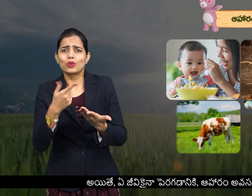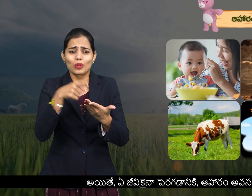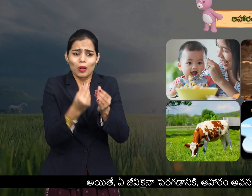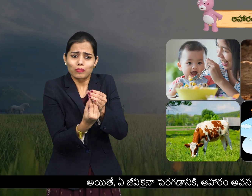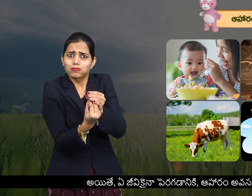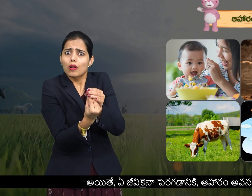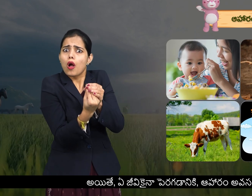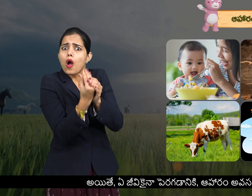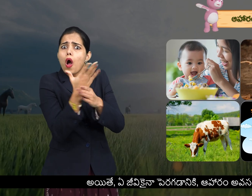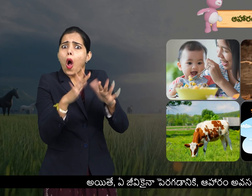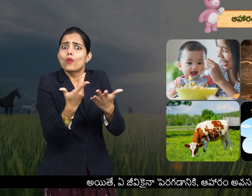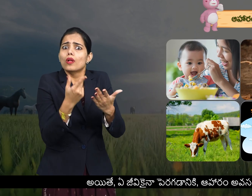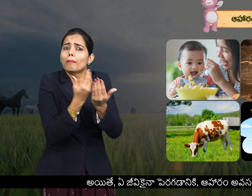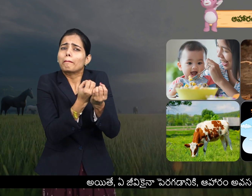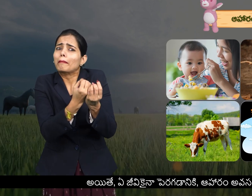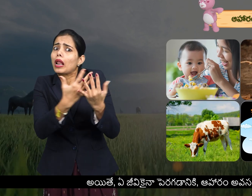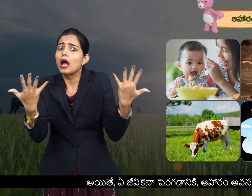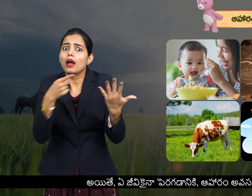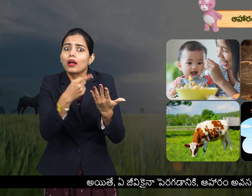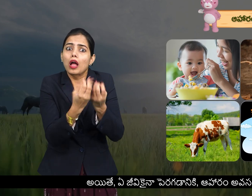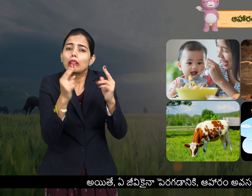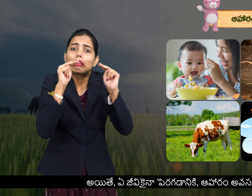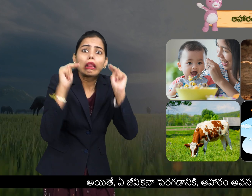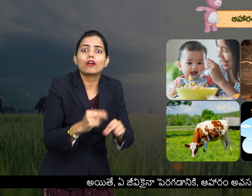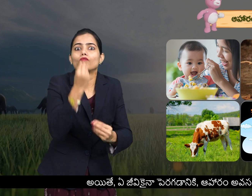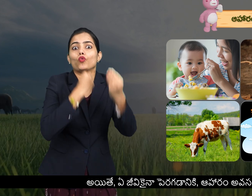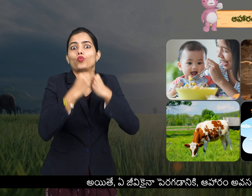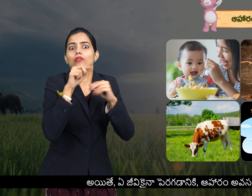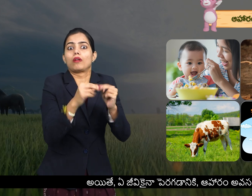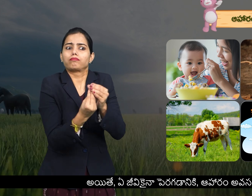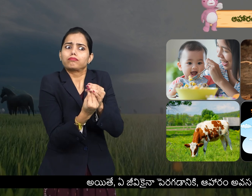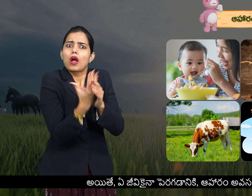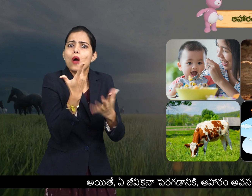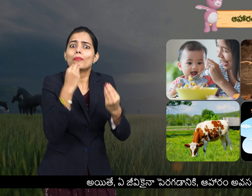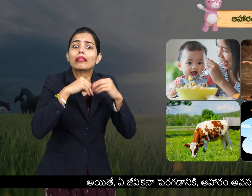అయితే ఏ జీవికైనా పెరగడానికి ఆహారం అవసరం.